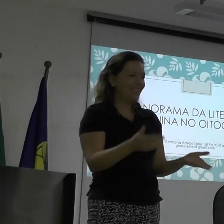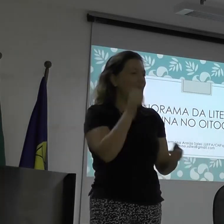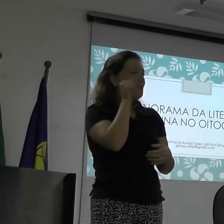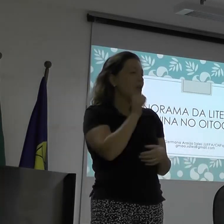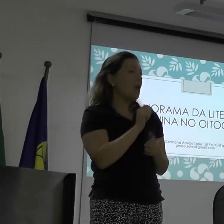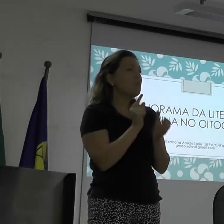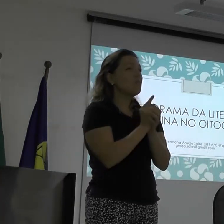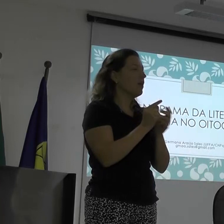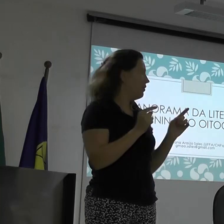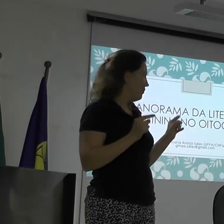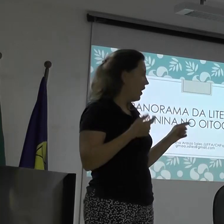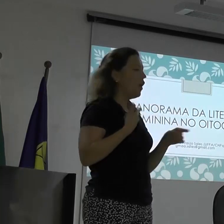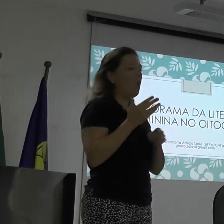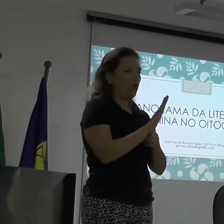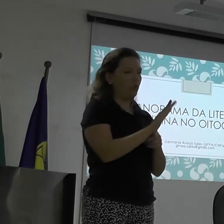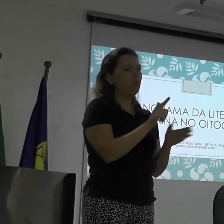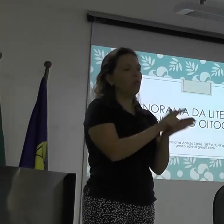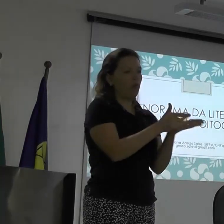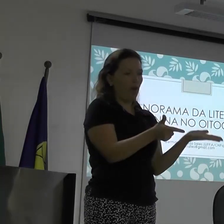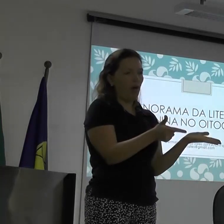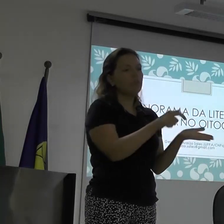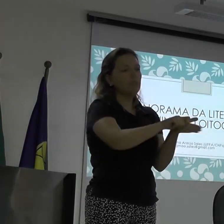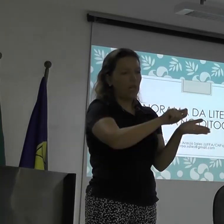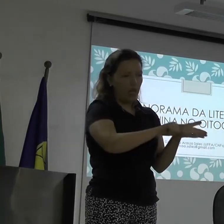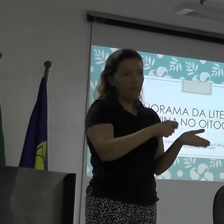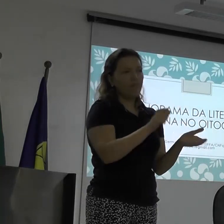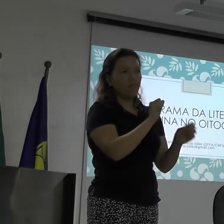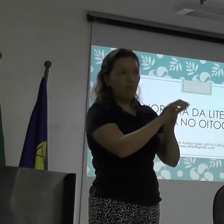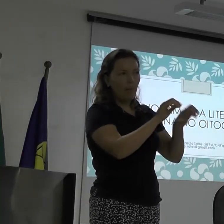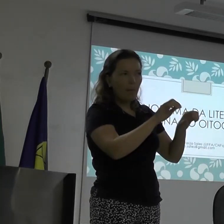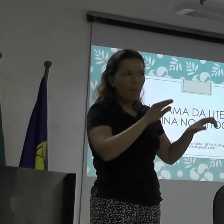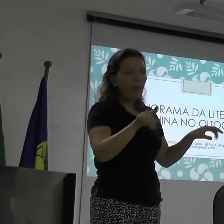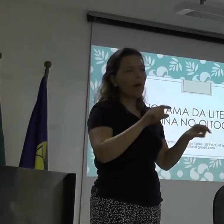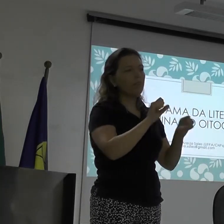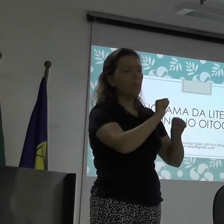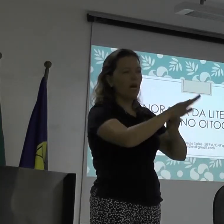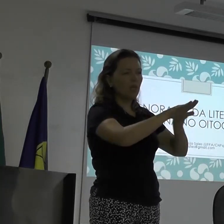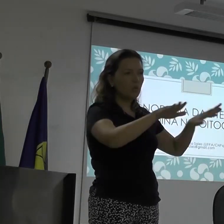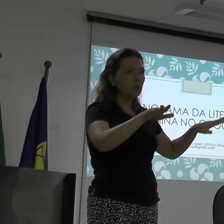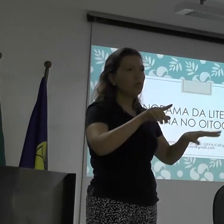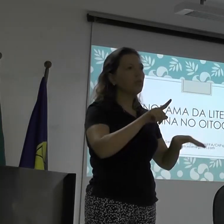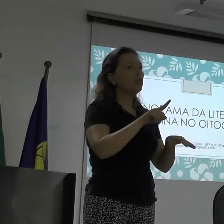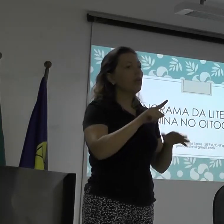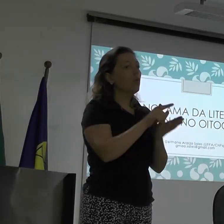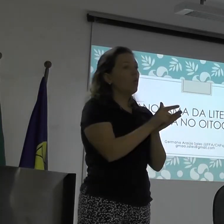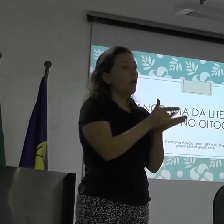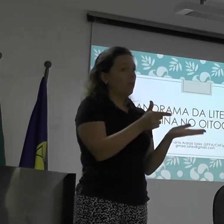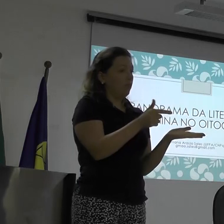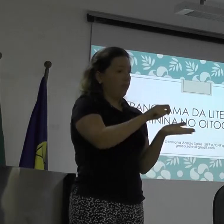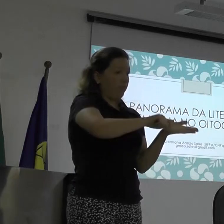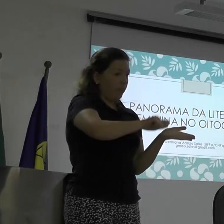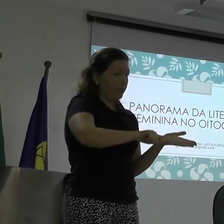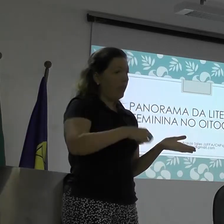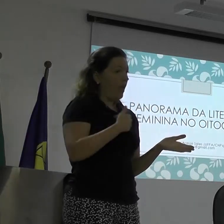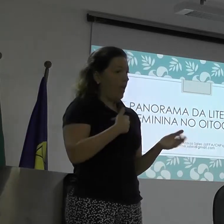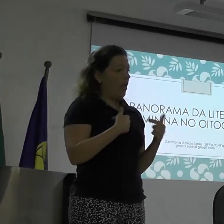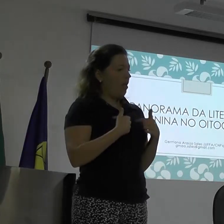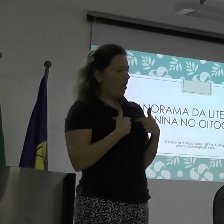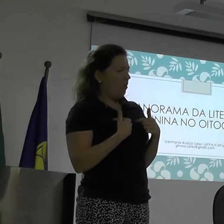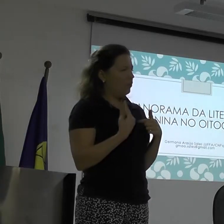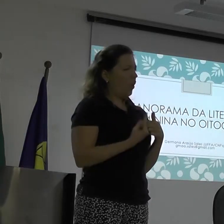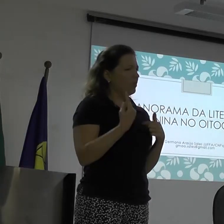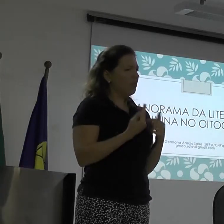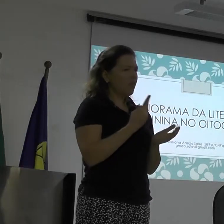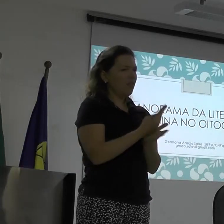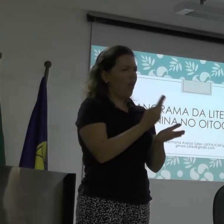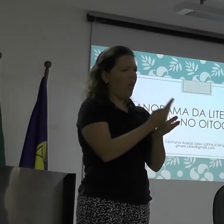Eu colaboro nos jornais e colaboro muito no Aliás. E sou colaboradora assídua. E de repente, eu estou sempre